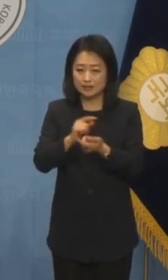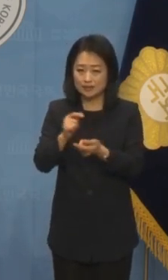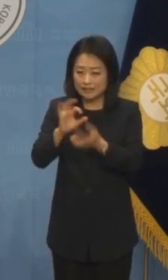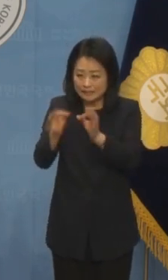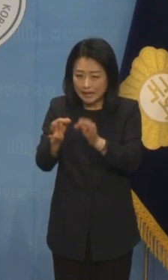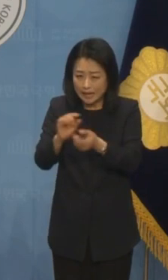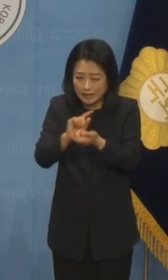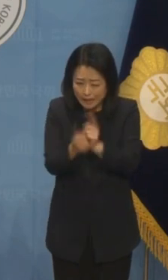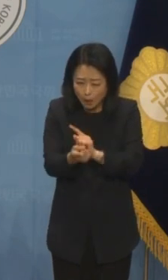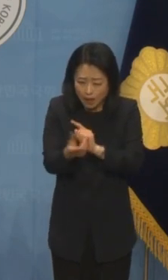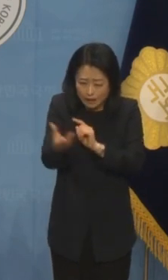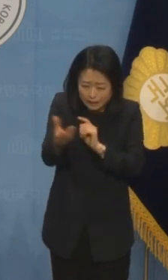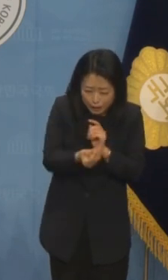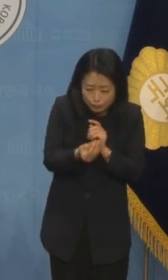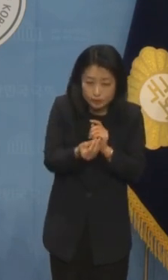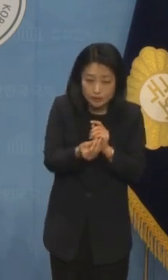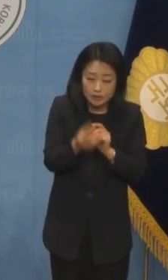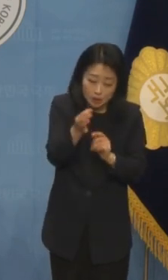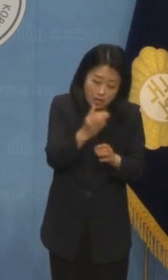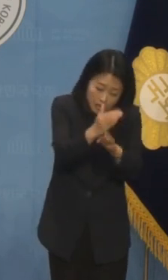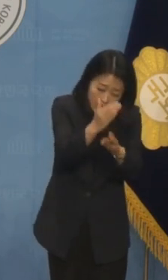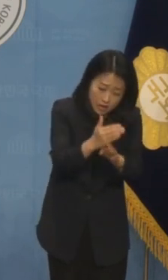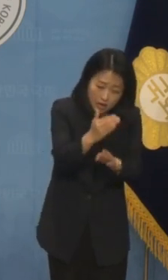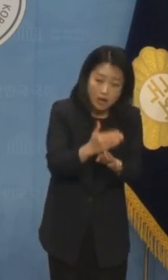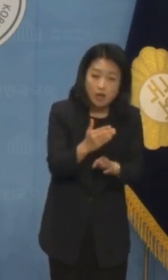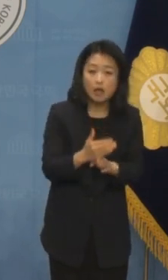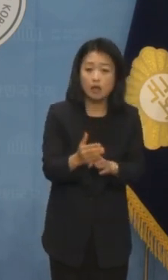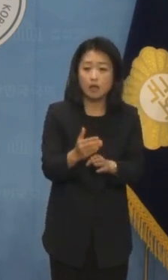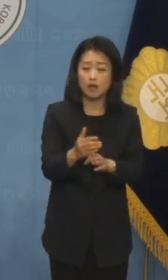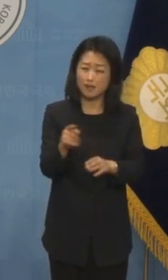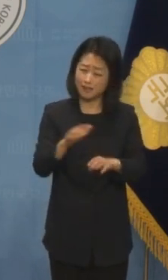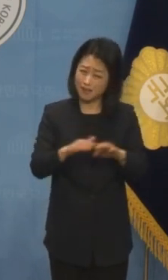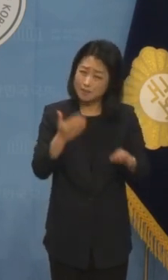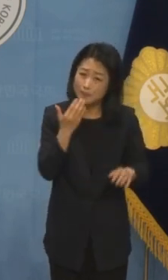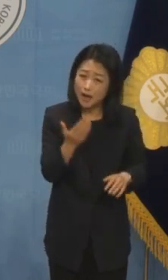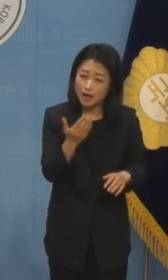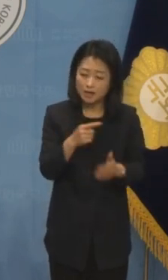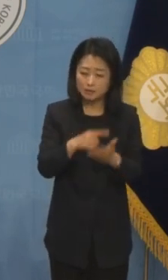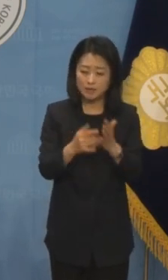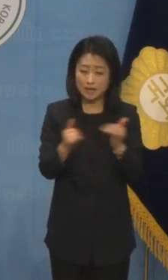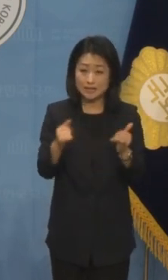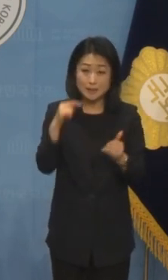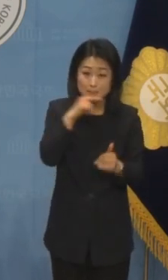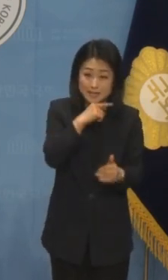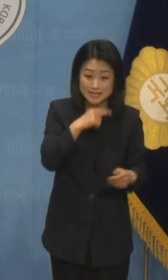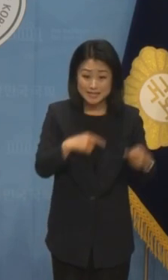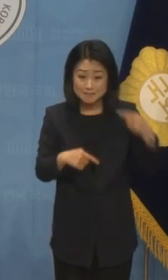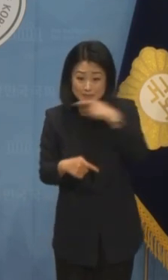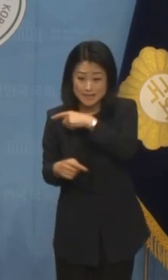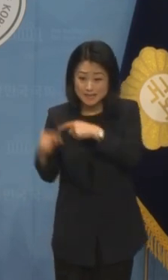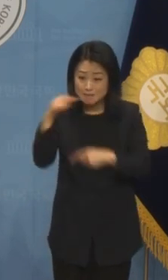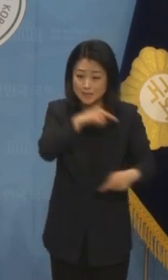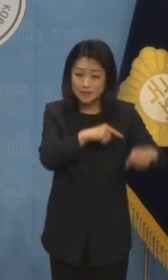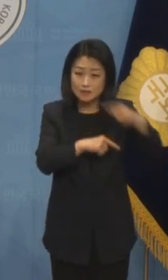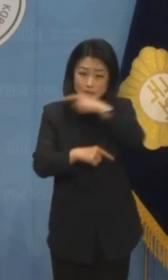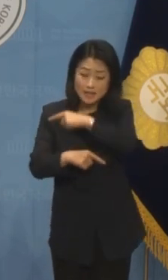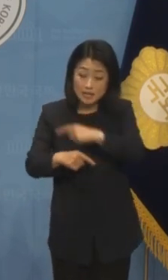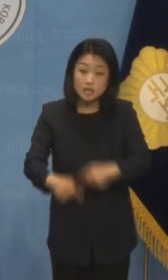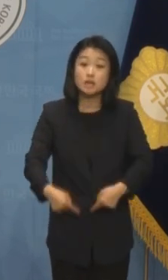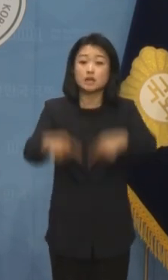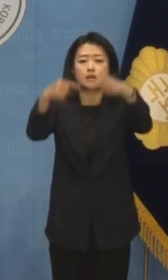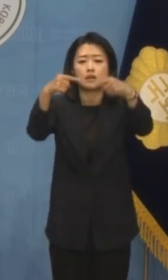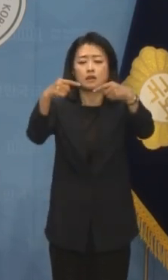낮추면 그게 전세 사기 문제 해결입니까? 여전히 피해자에게 빚에 빚을 더해라, 빚으로 집